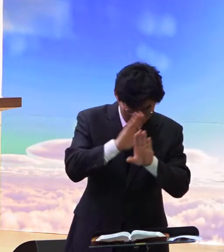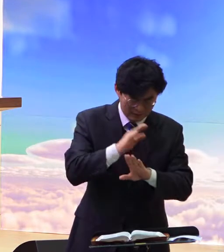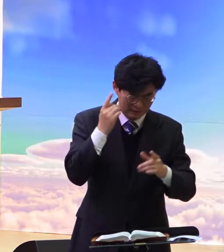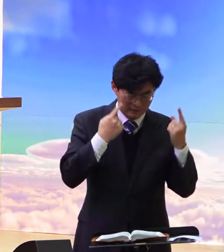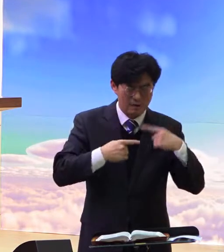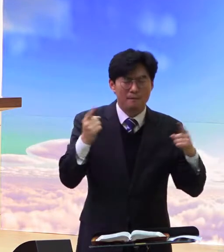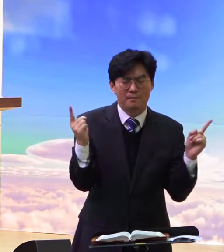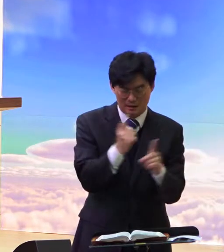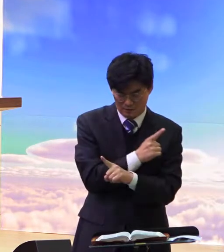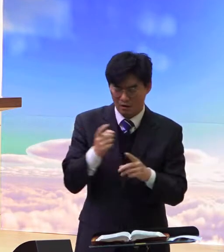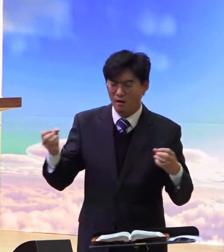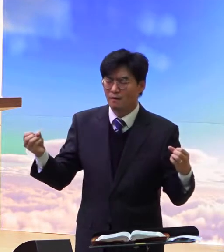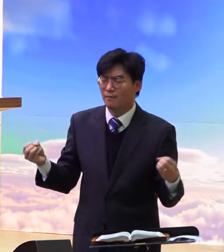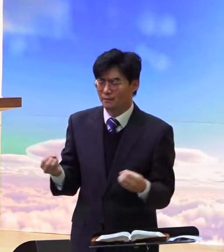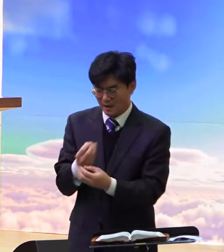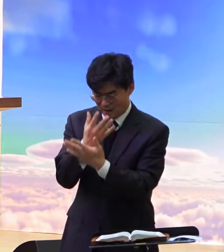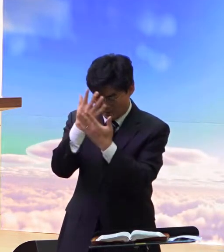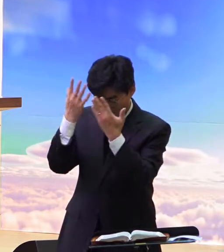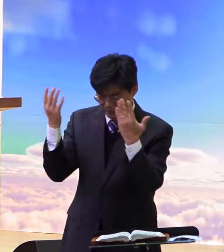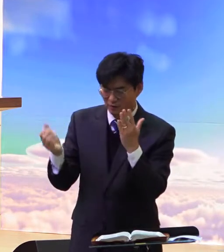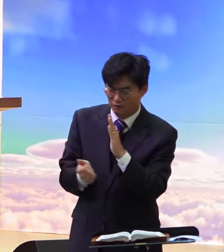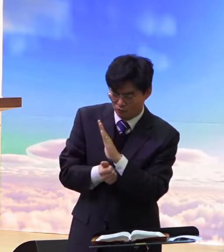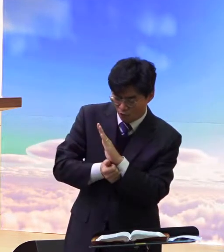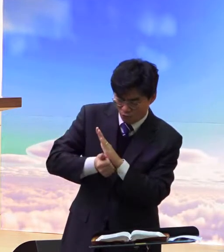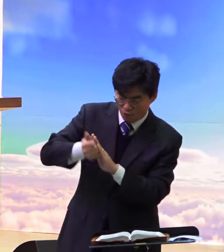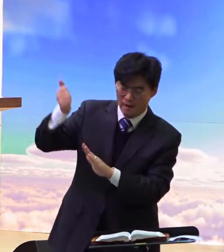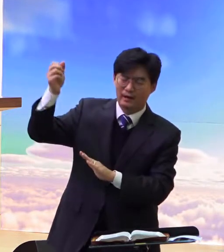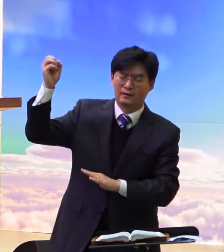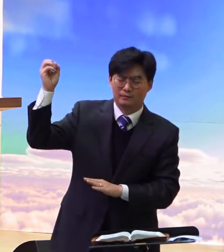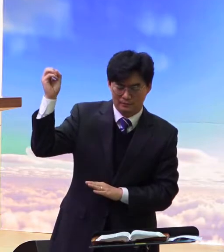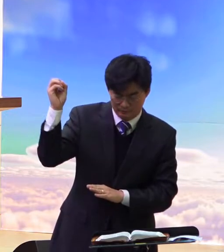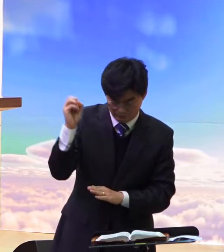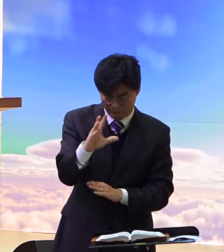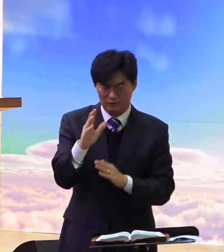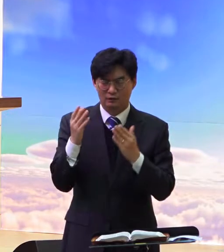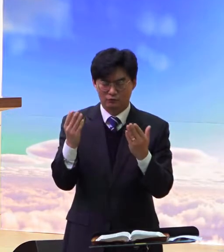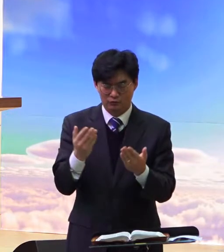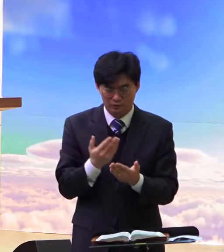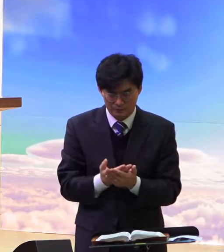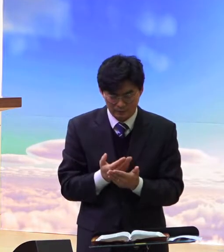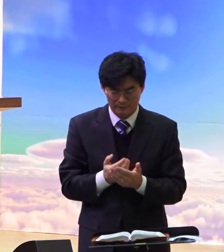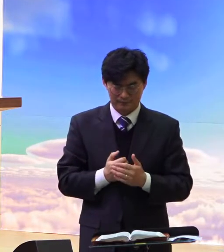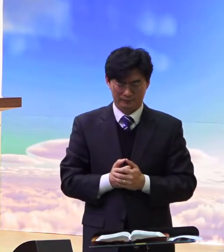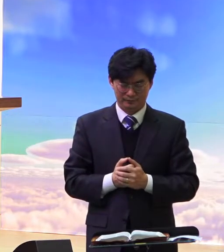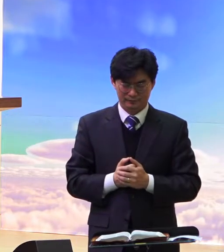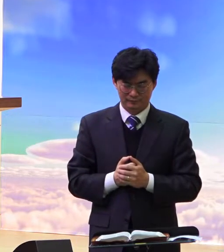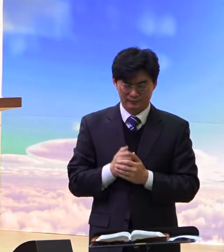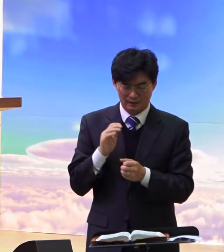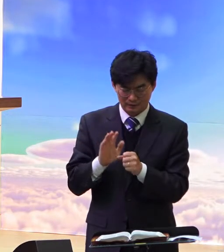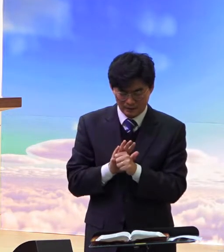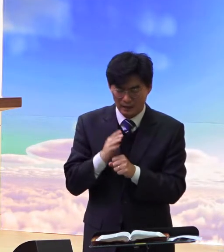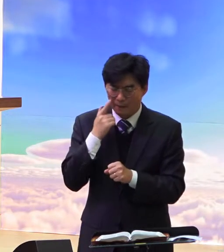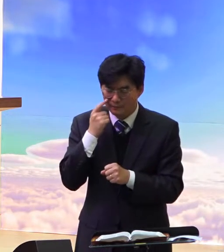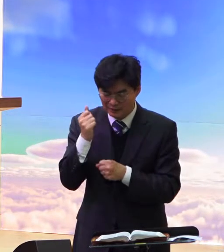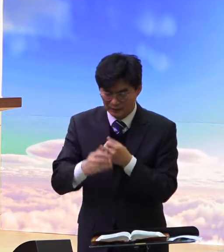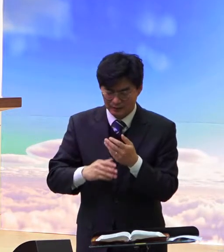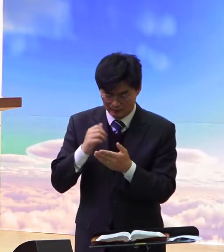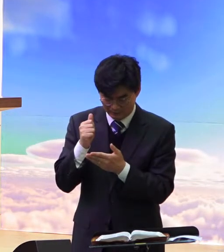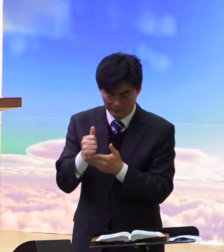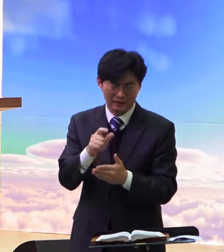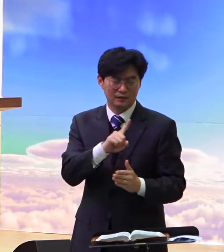있는 소망의 빛으로 인도하여 주시옵소서. 사랑의 아버지 하나님, 우리 제일교회